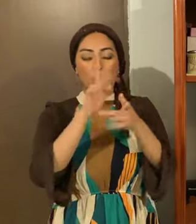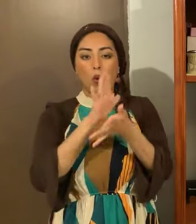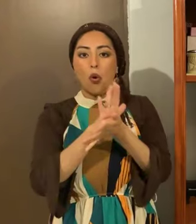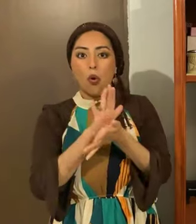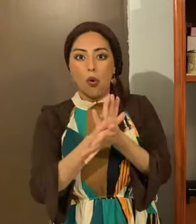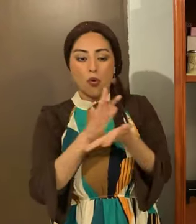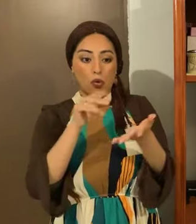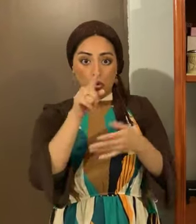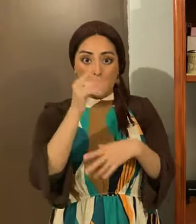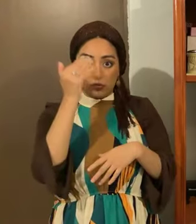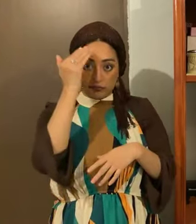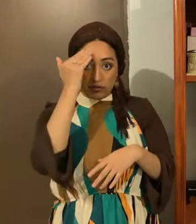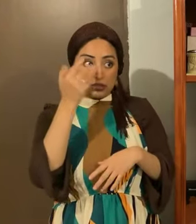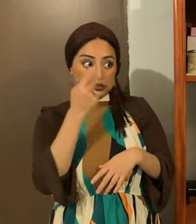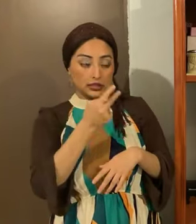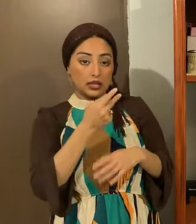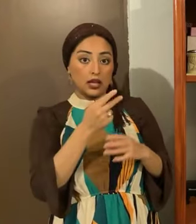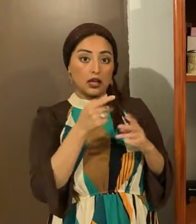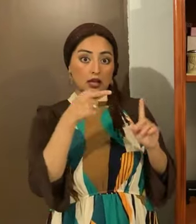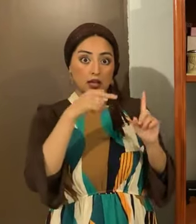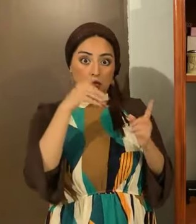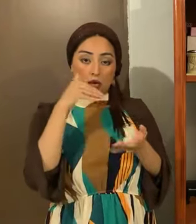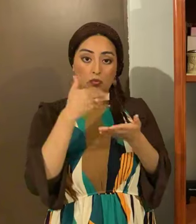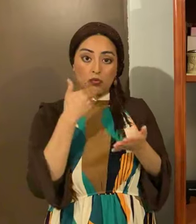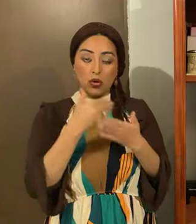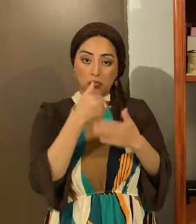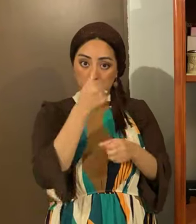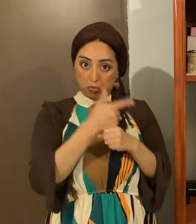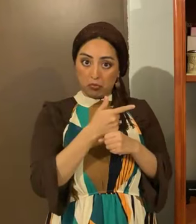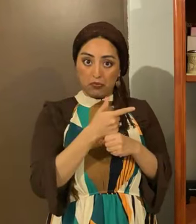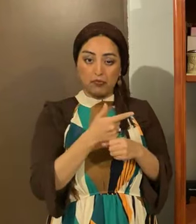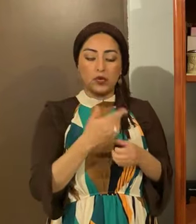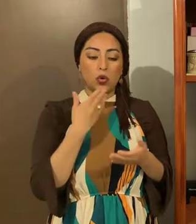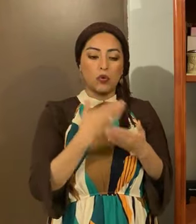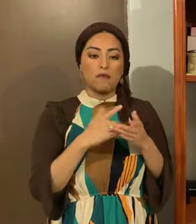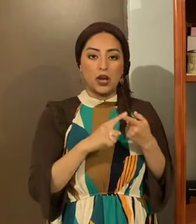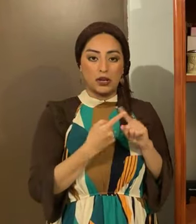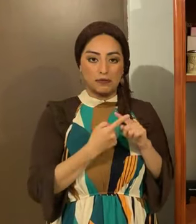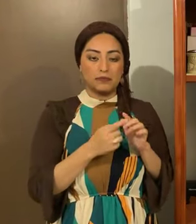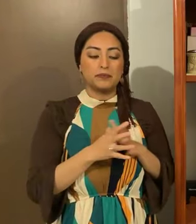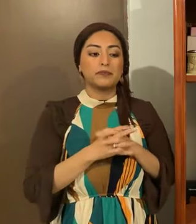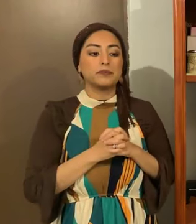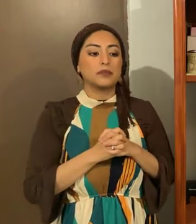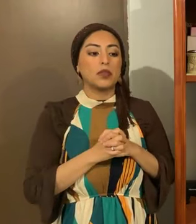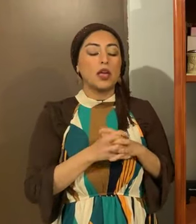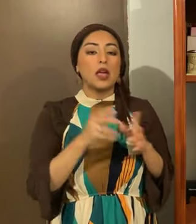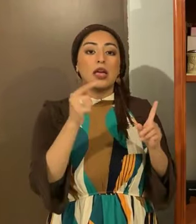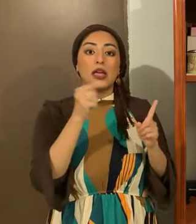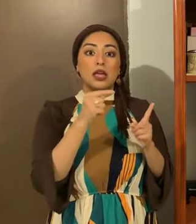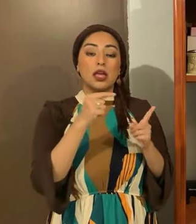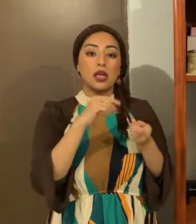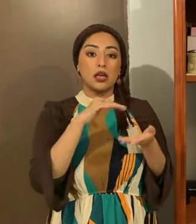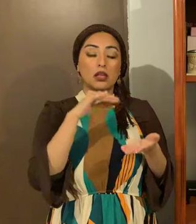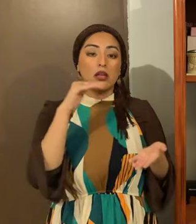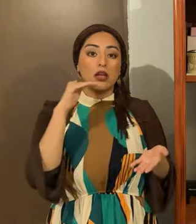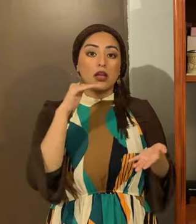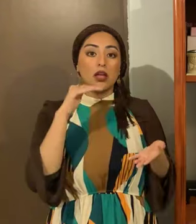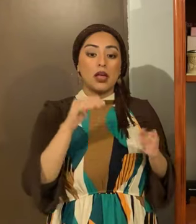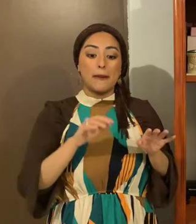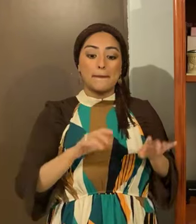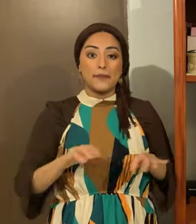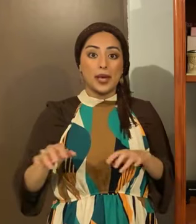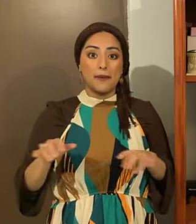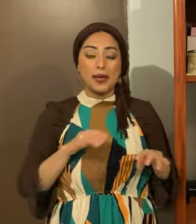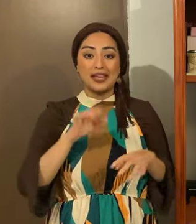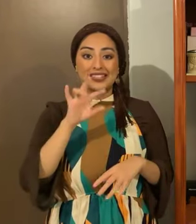que es una persona muy estudiosa, es un buen hermano, un buen amigo. Estudió piano de